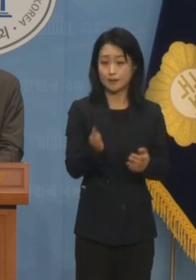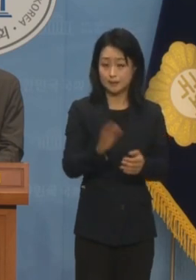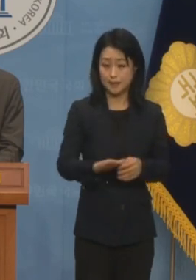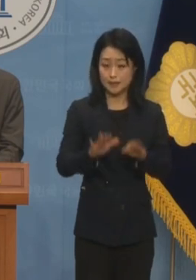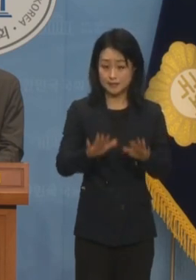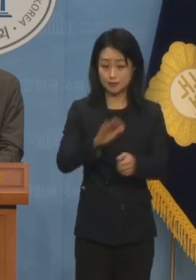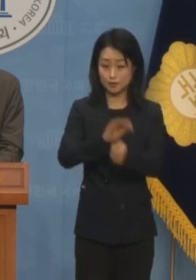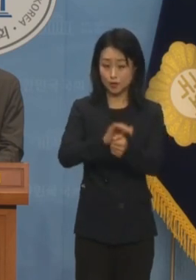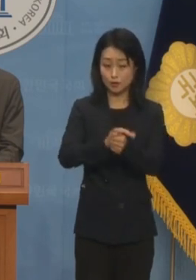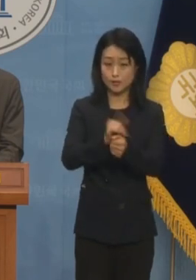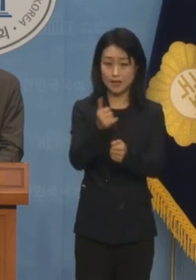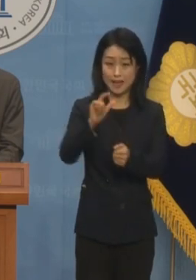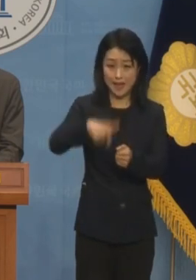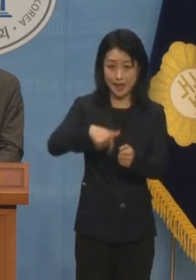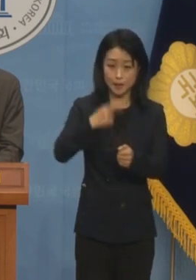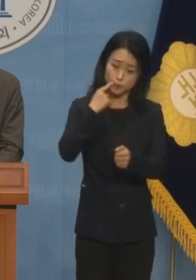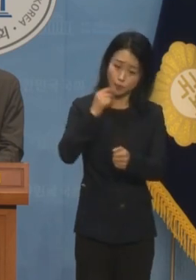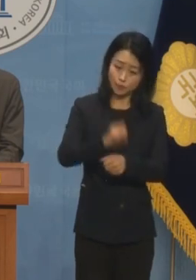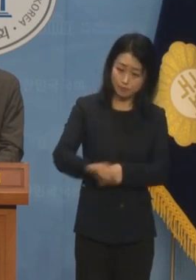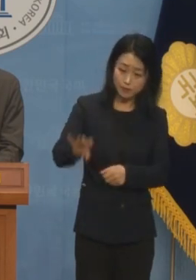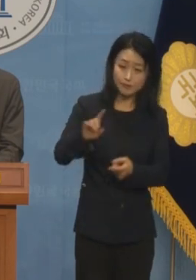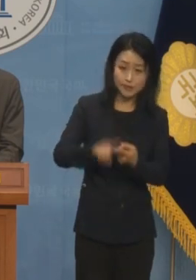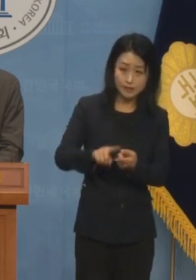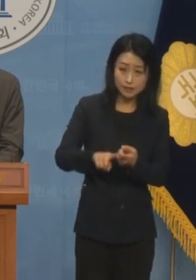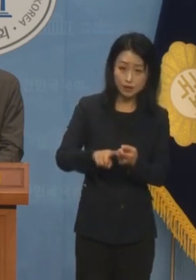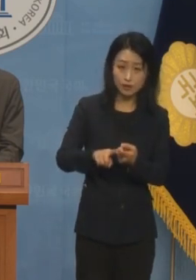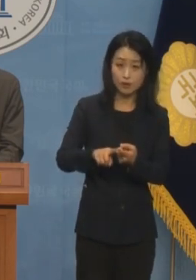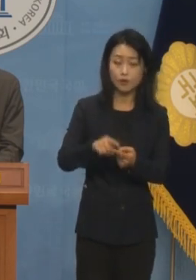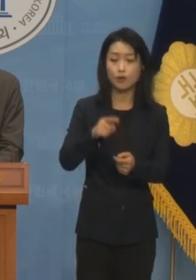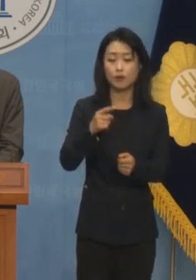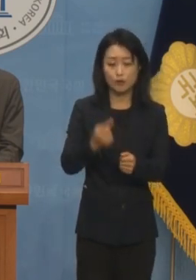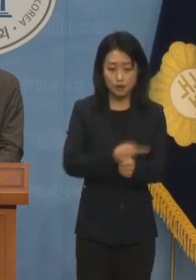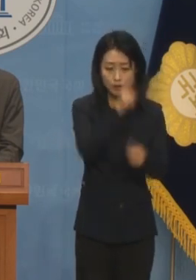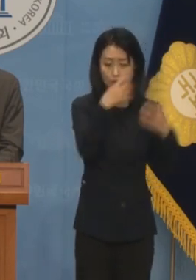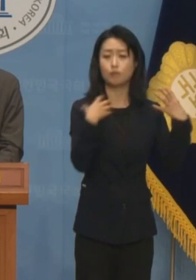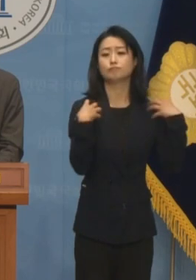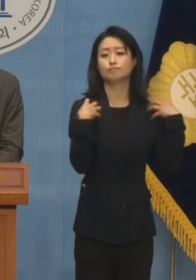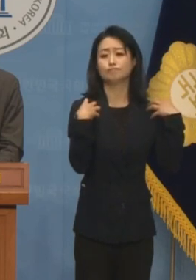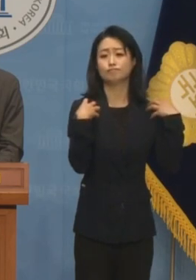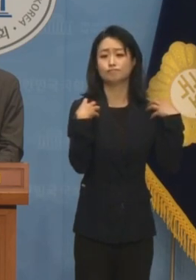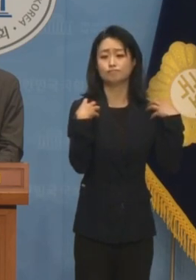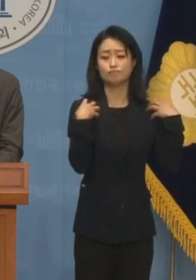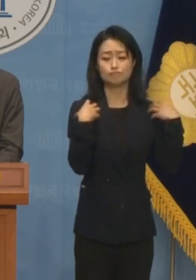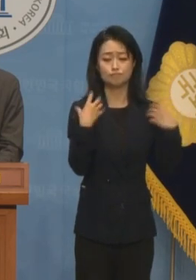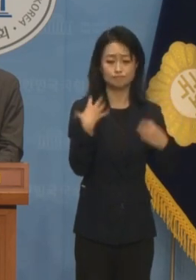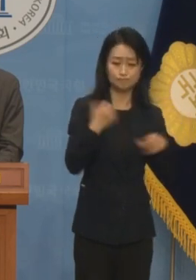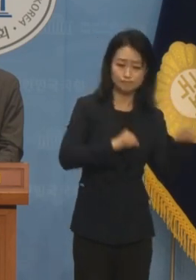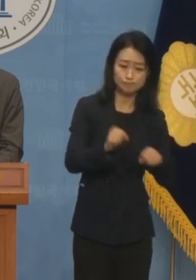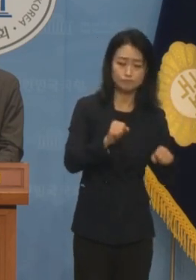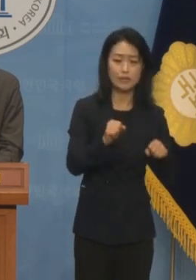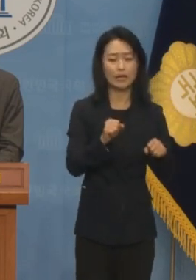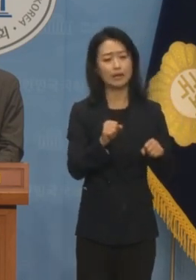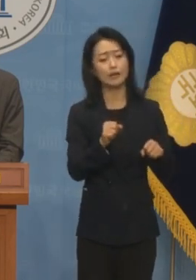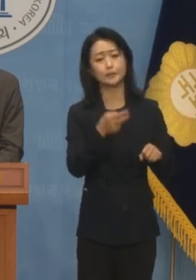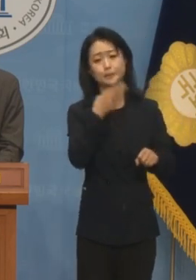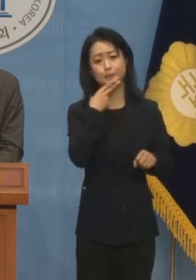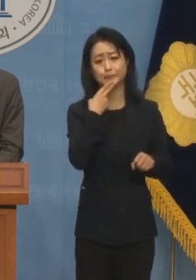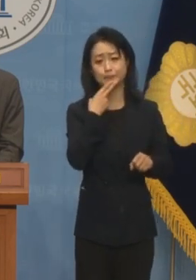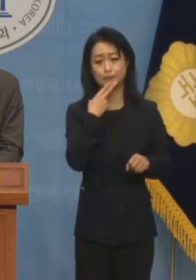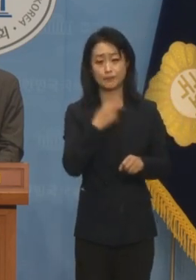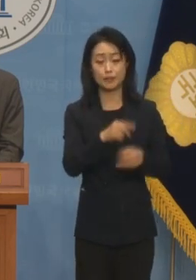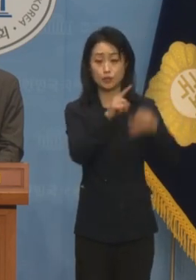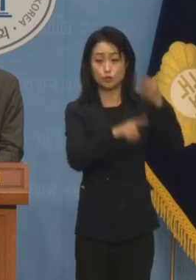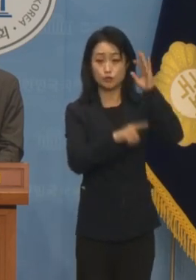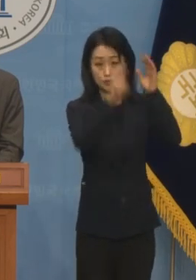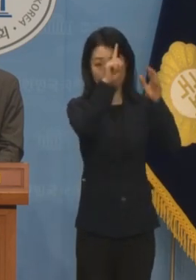이번 월성 핵오염수 누설에 대해서도 정부 차원의 제대로 된 책임을 기대하기는 어려워 보입니다. 윤석열